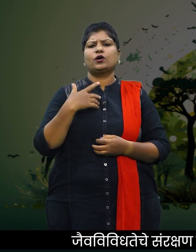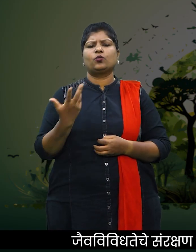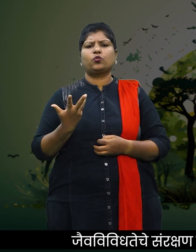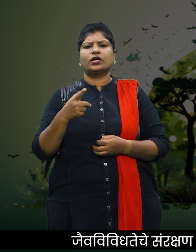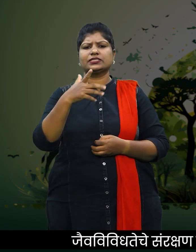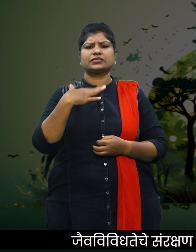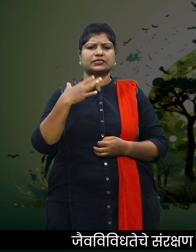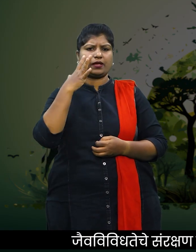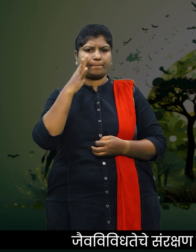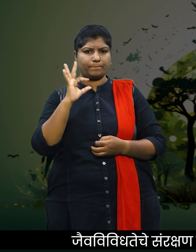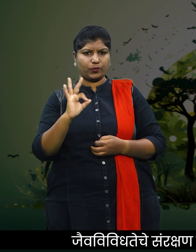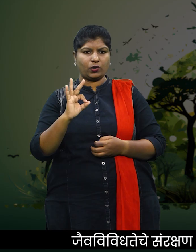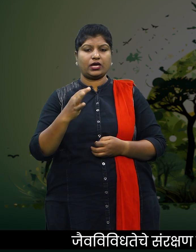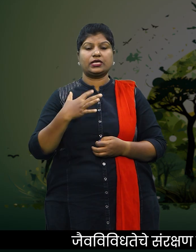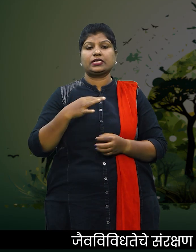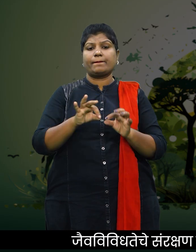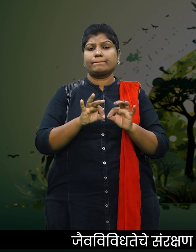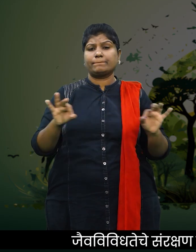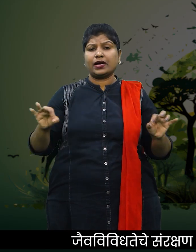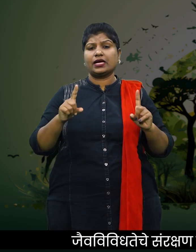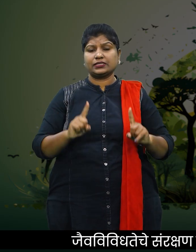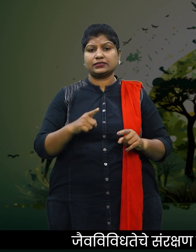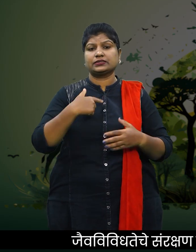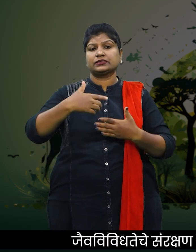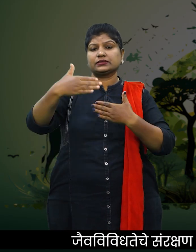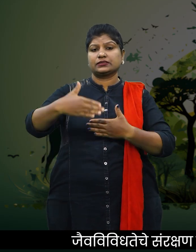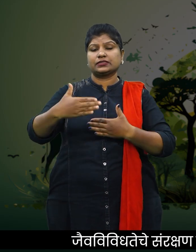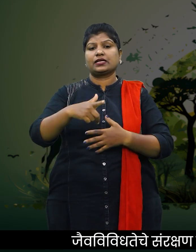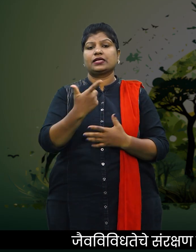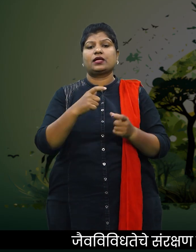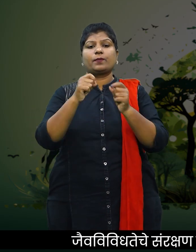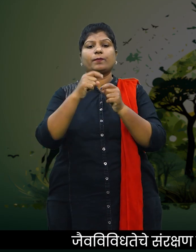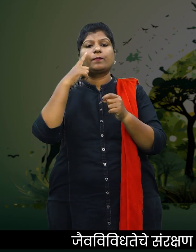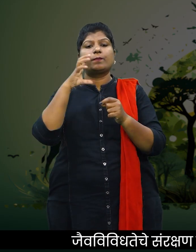जैवविविधतेचे संरक्षण करण्यासाठी कोणते महत्त्वाचे उपाय आहेत?